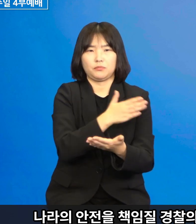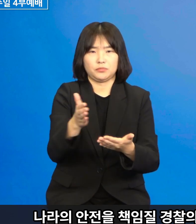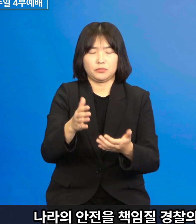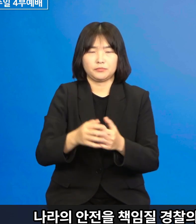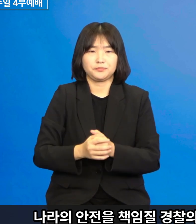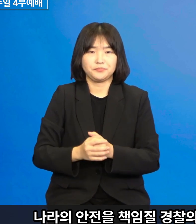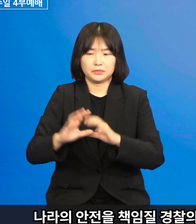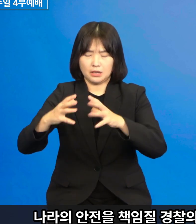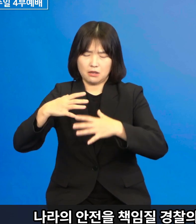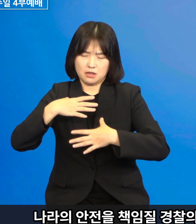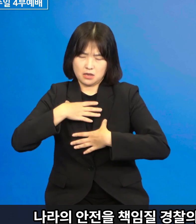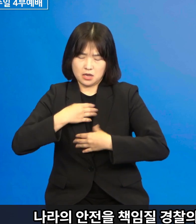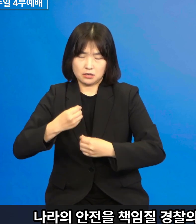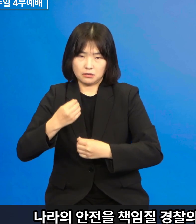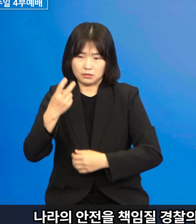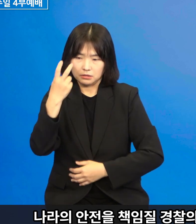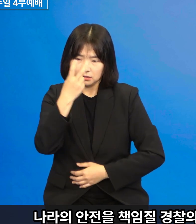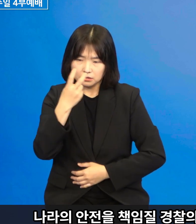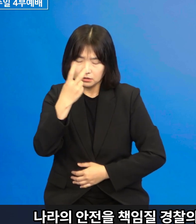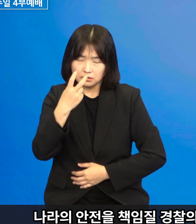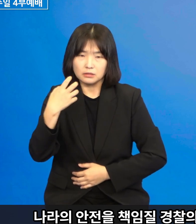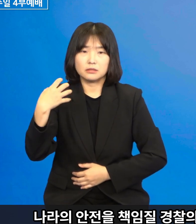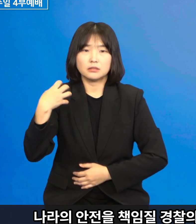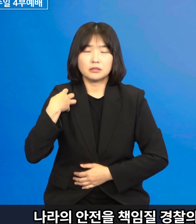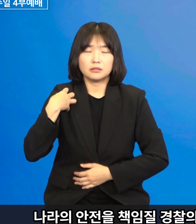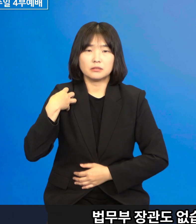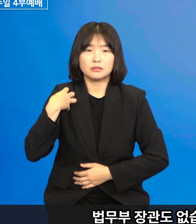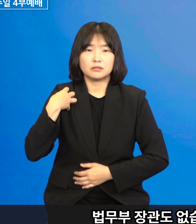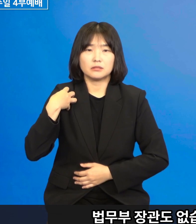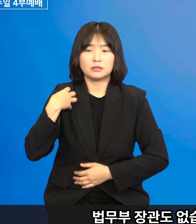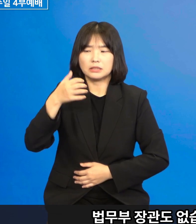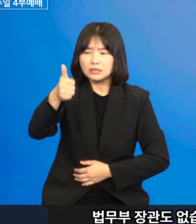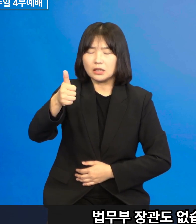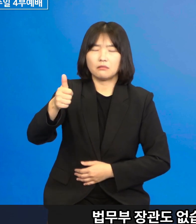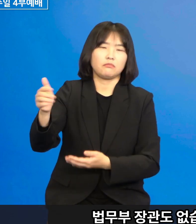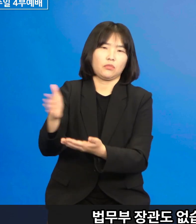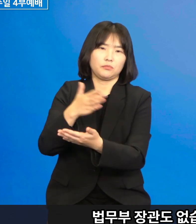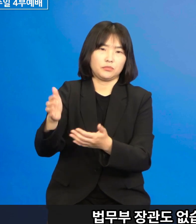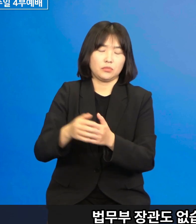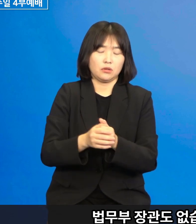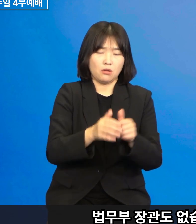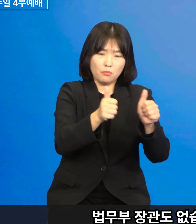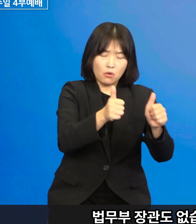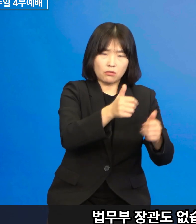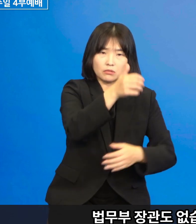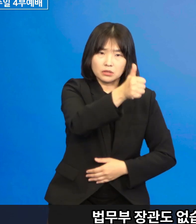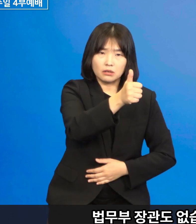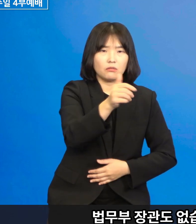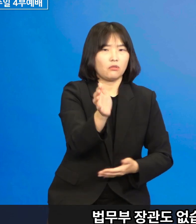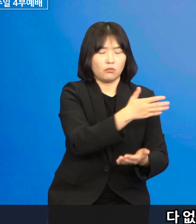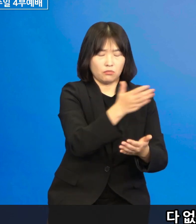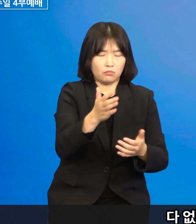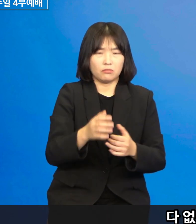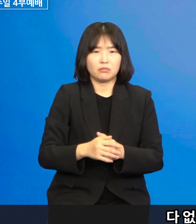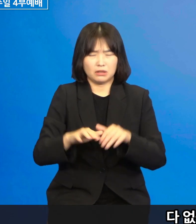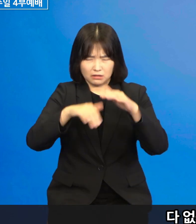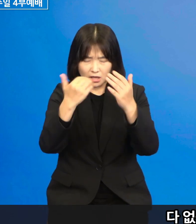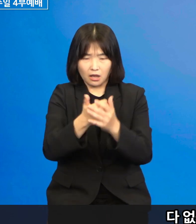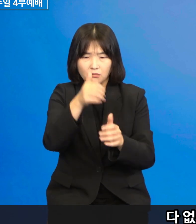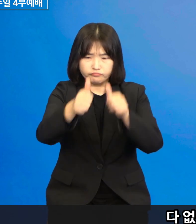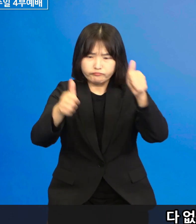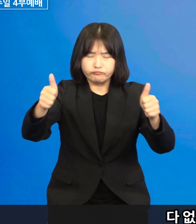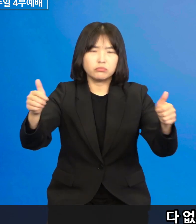책임질 경찰의 수장인 행정, 안전부장 장관 없습니다. 법무부 장관도 없습니다. 감사원장 없습니다. 다 없습니다.